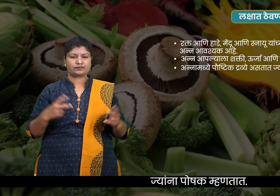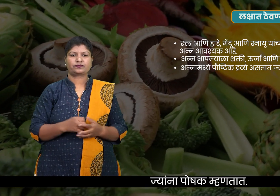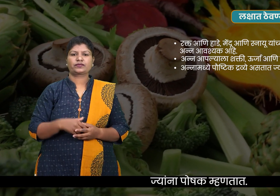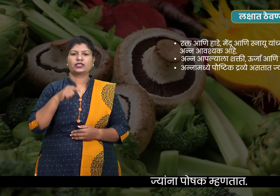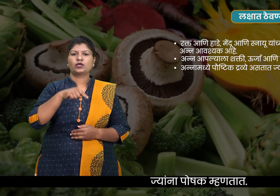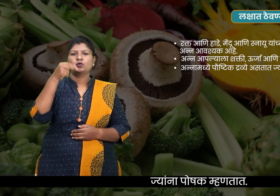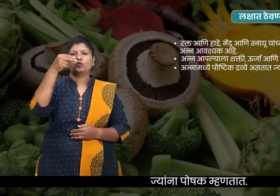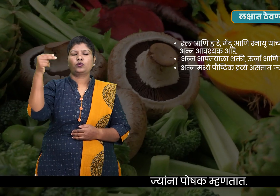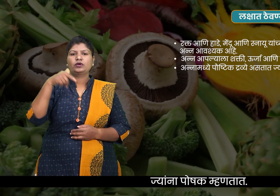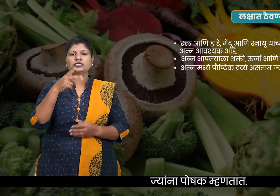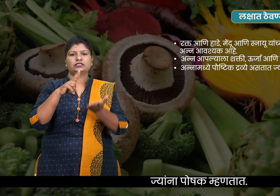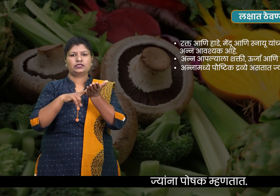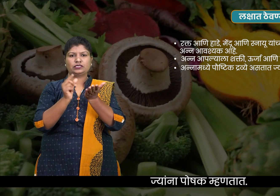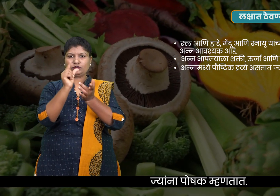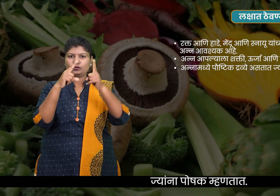ज्यांना पोषक म्हणतात.